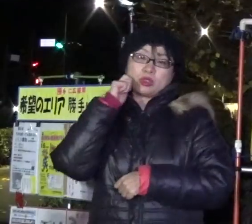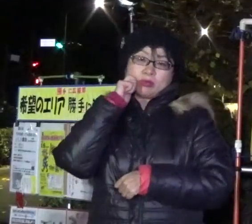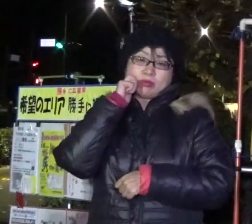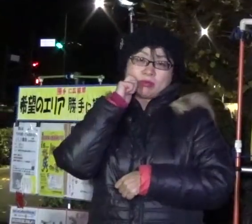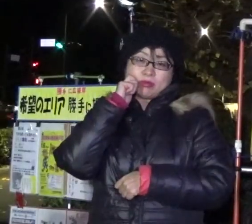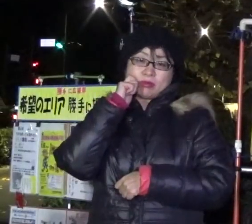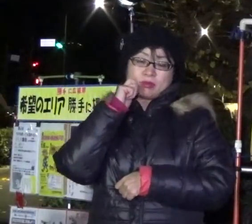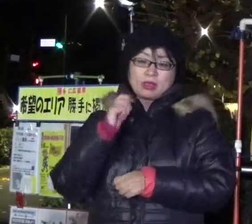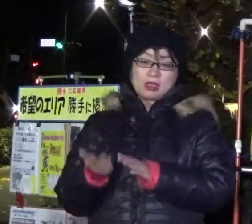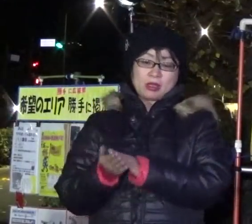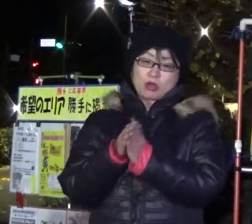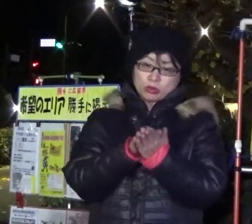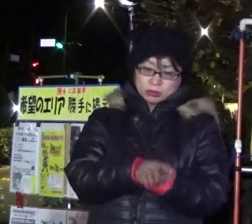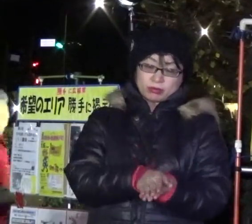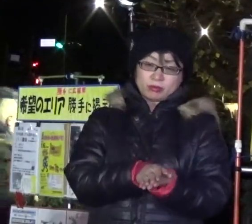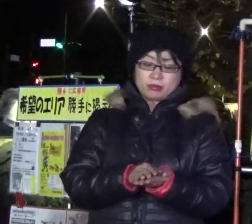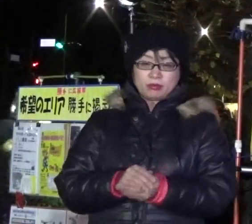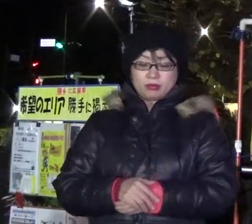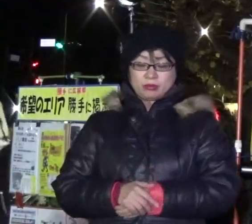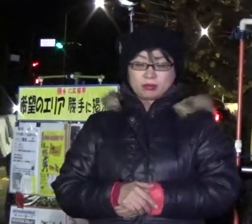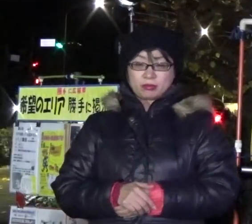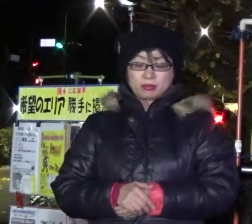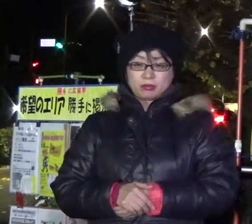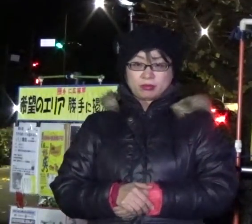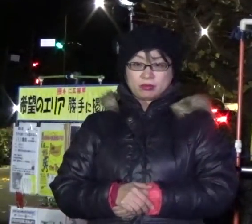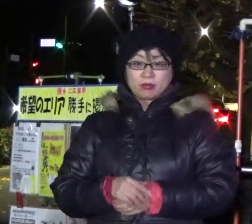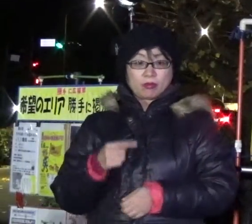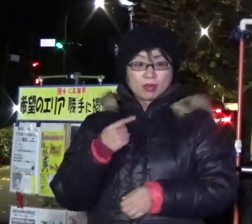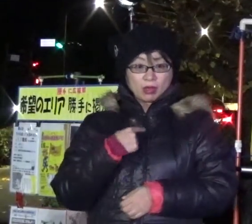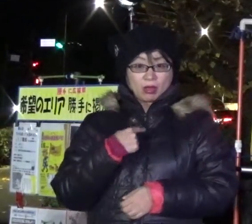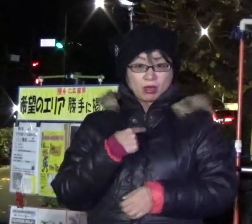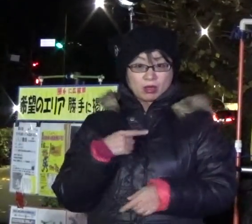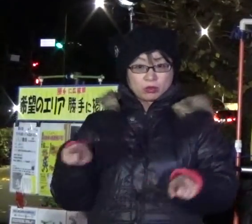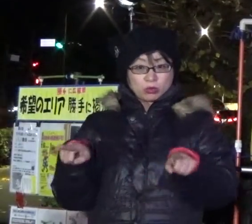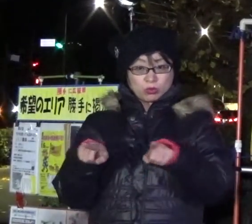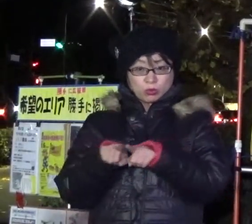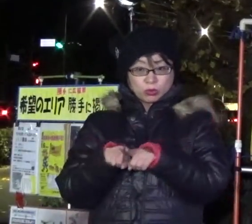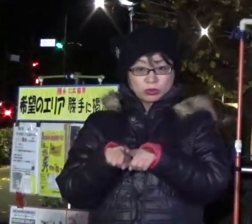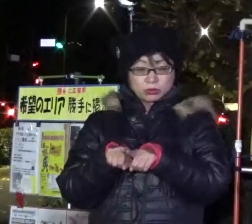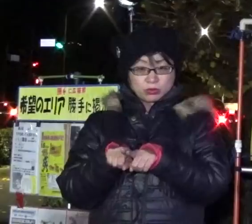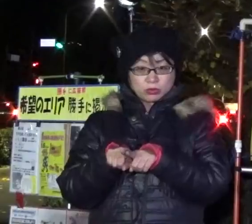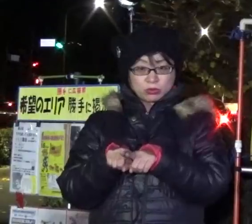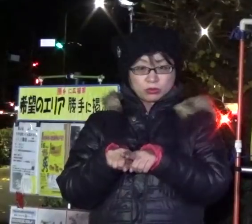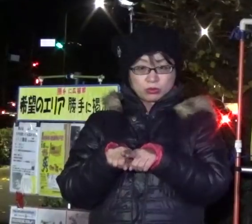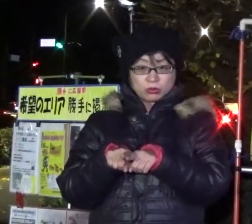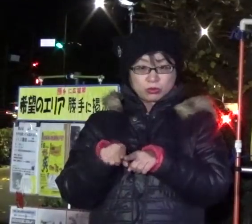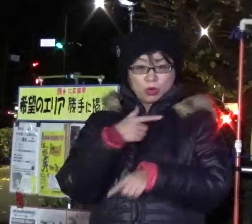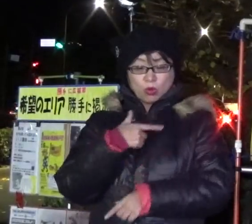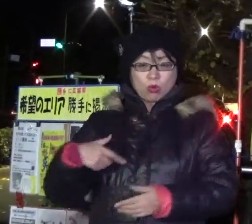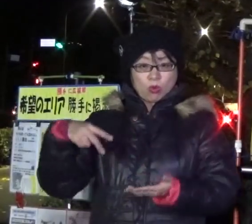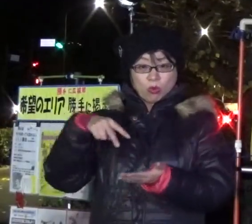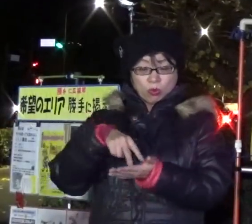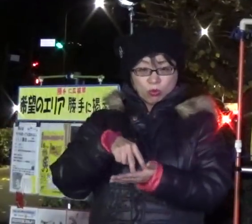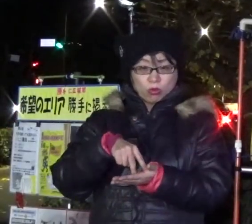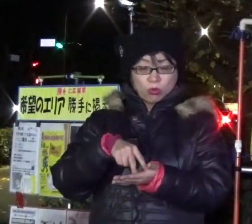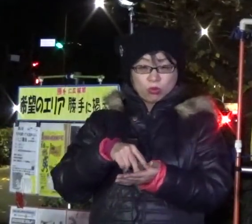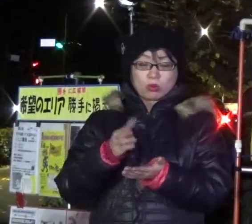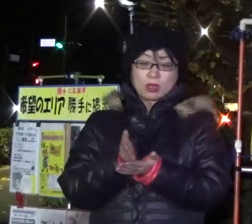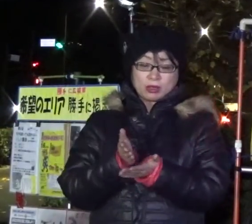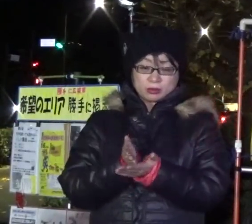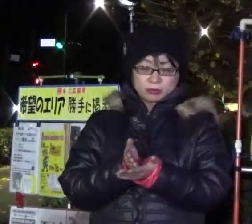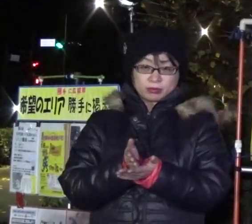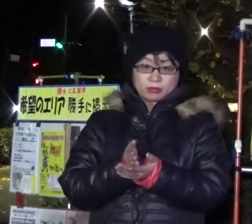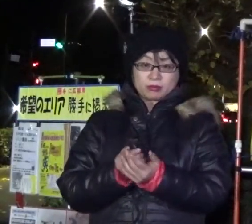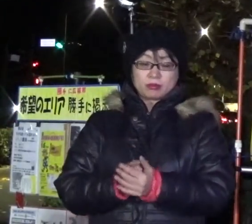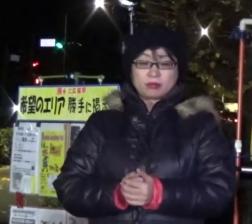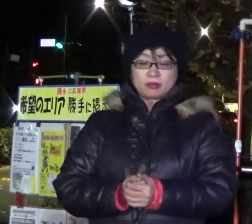で亡くなりました。で、私がなんでここで統一戦線の話するかっていうと、畑田重雄さんっていう 国際政治学